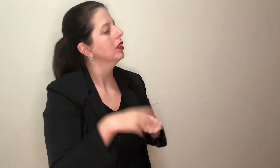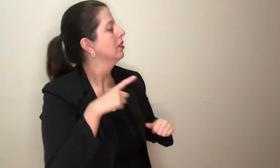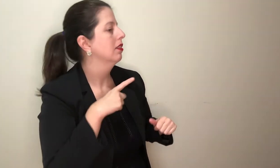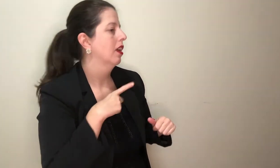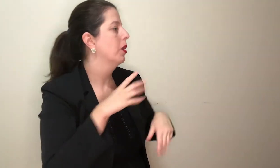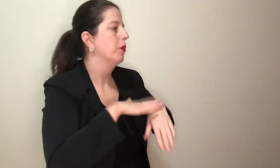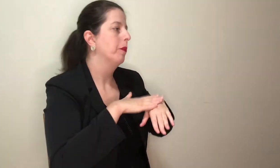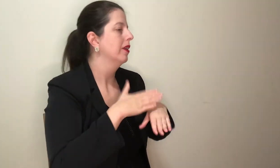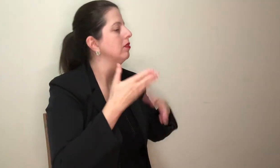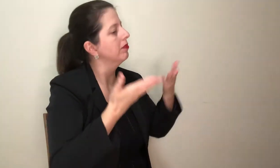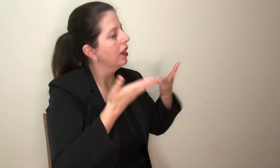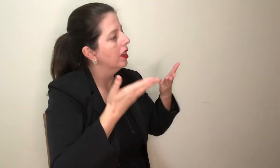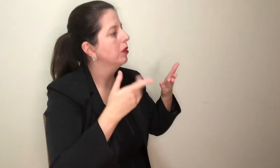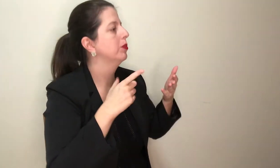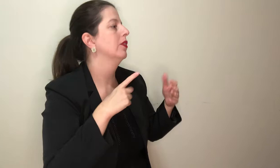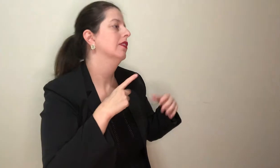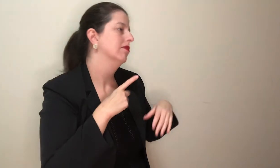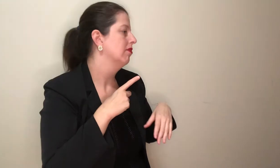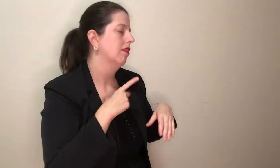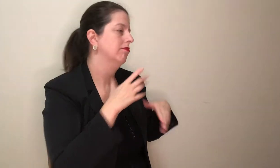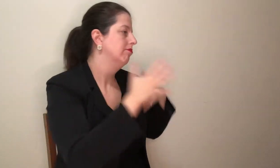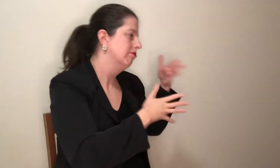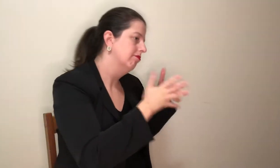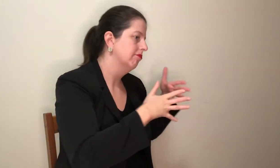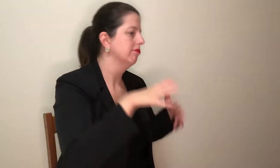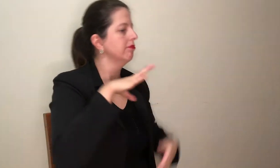equilíbrio entre a Libras e o português.